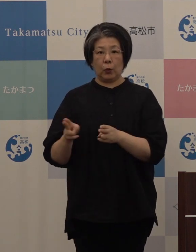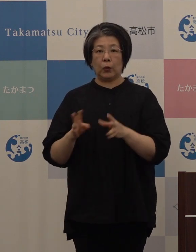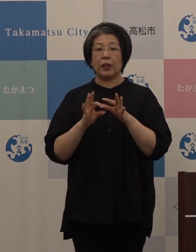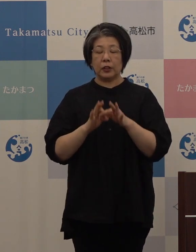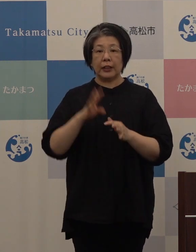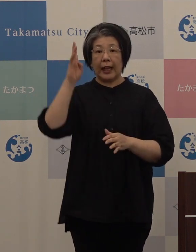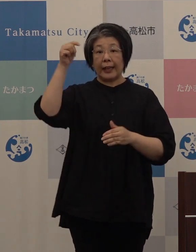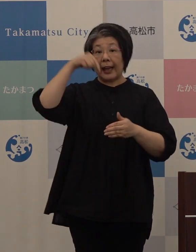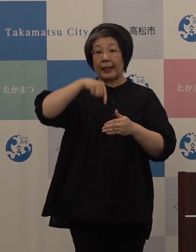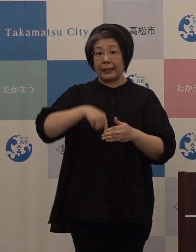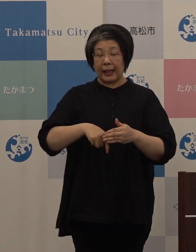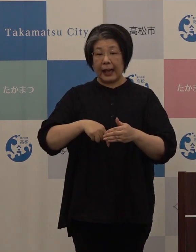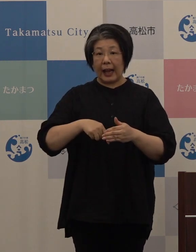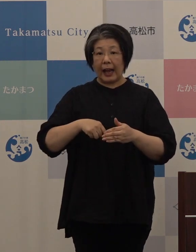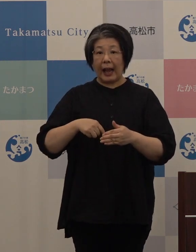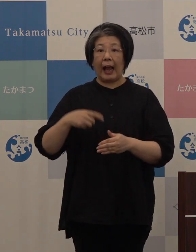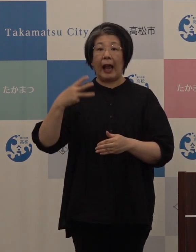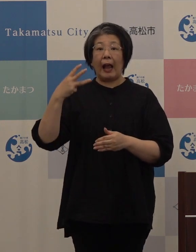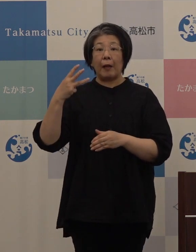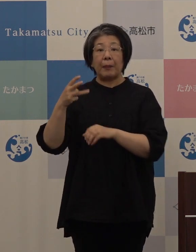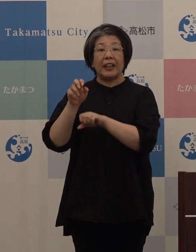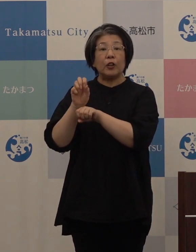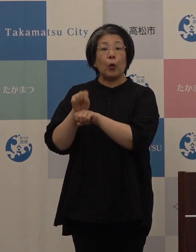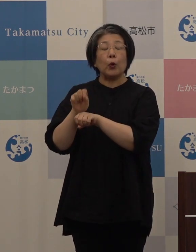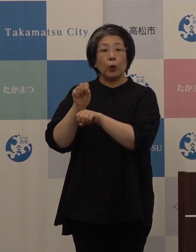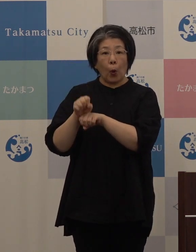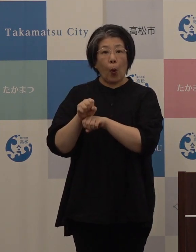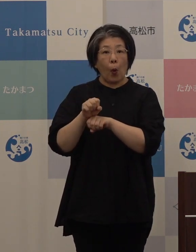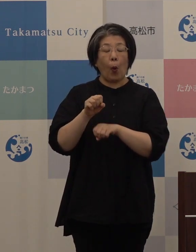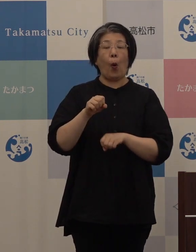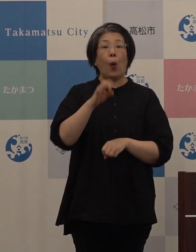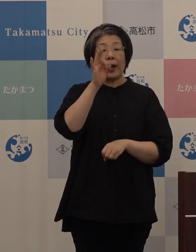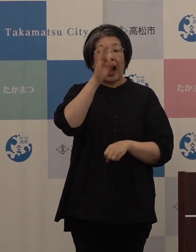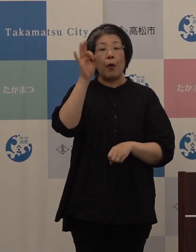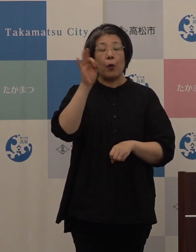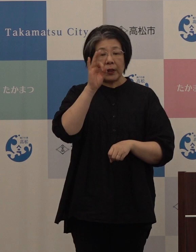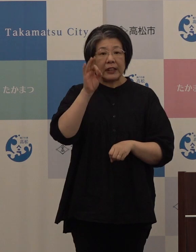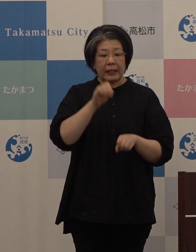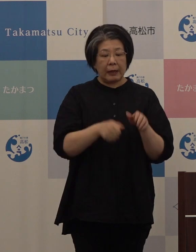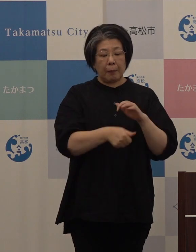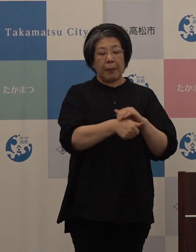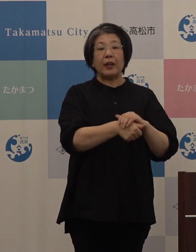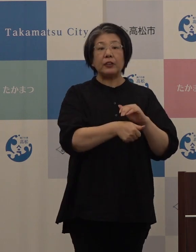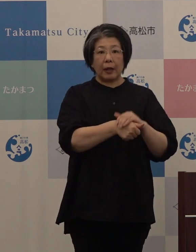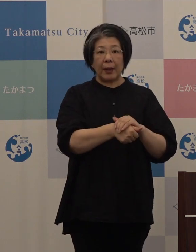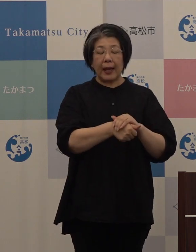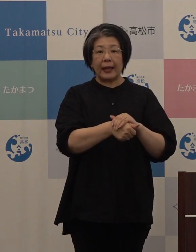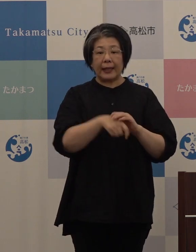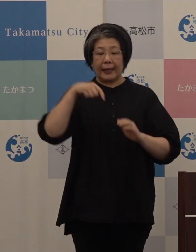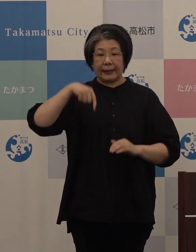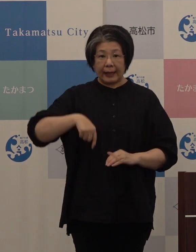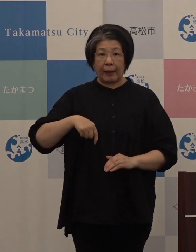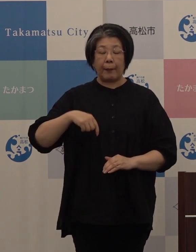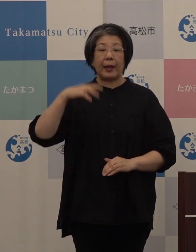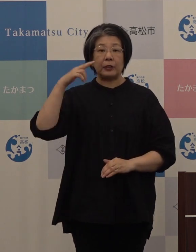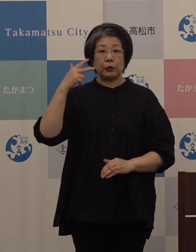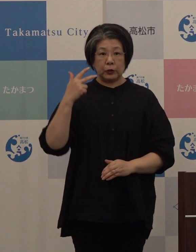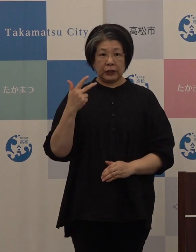内では三豊市、観音寺市、丸亀市に次いで4市目となります。